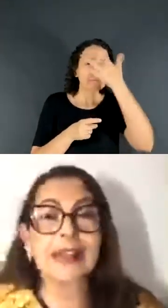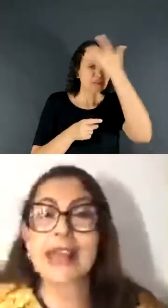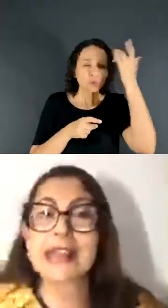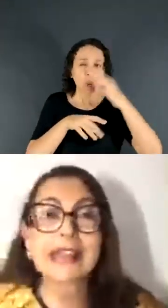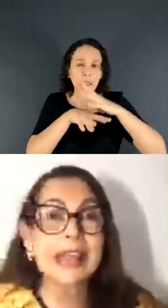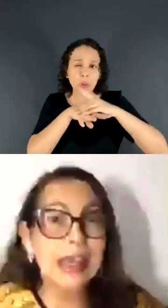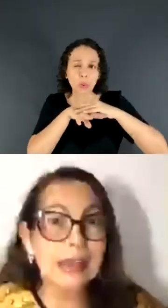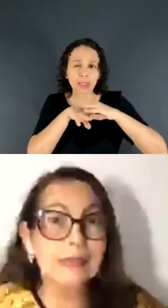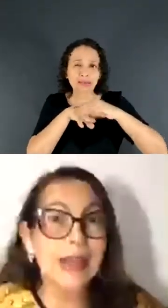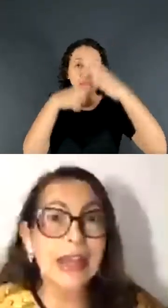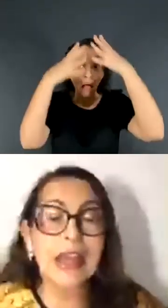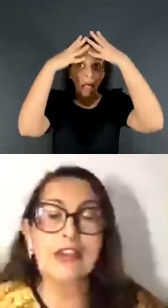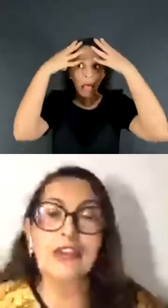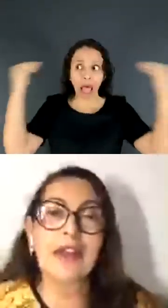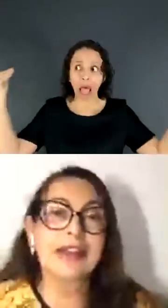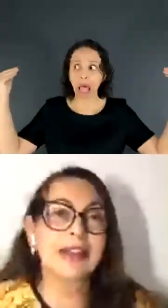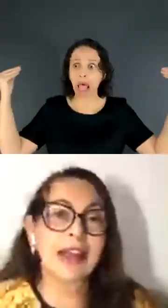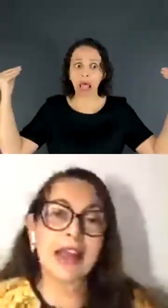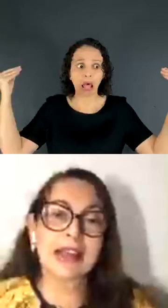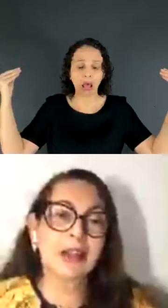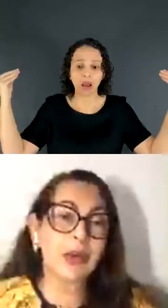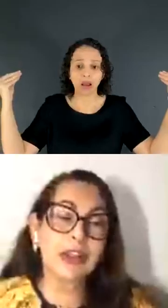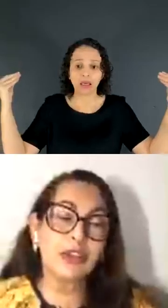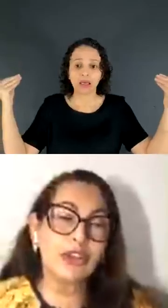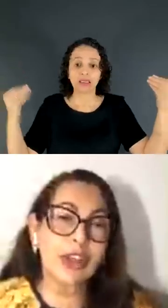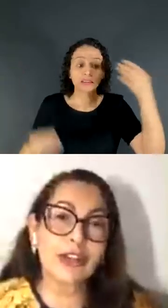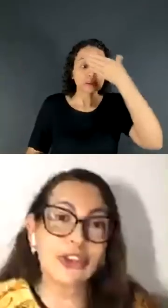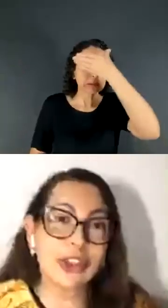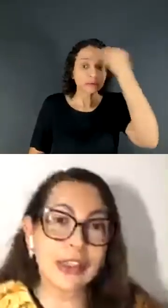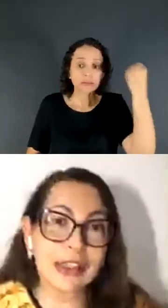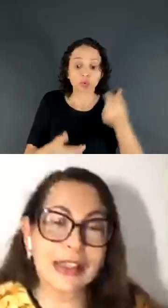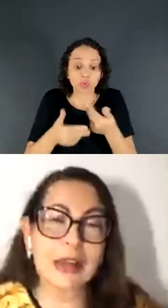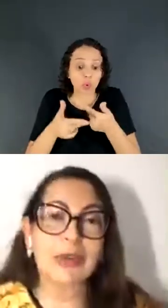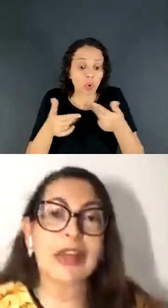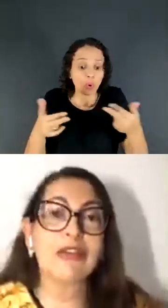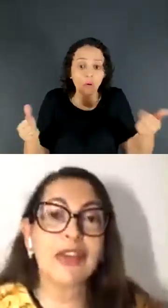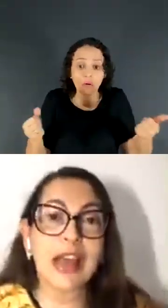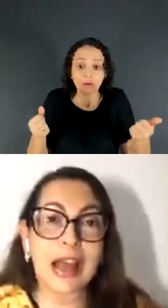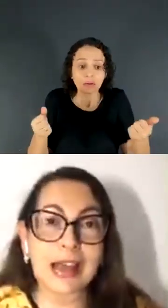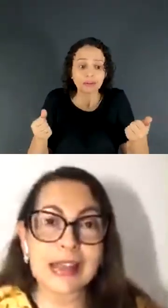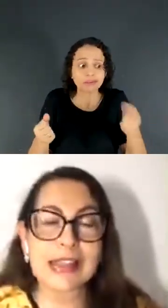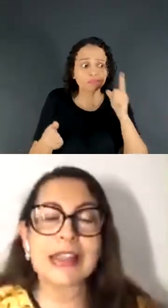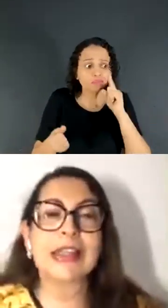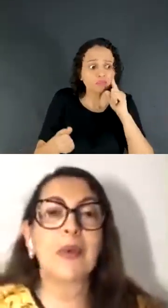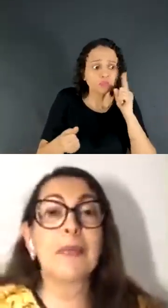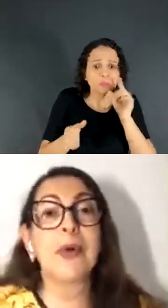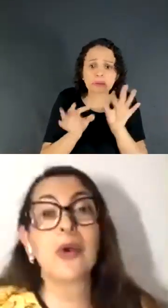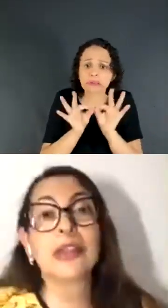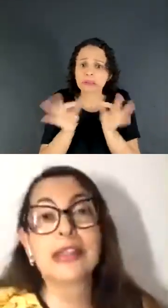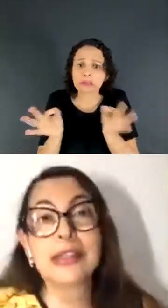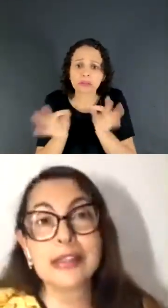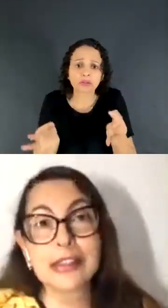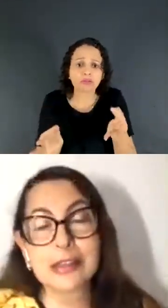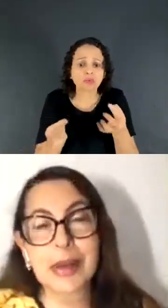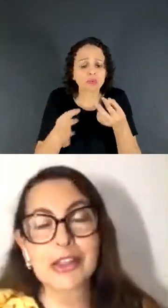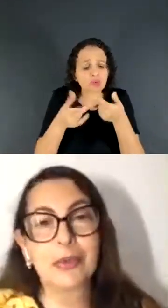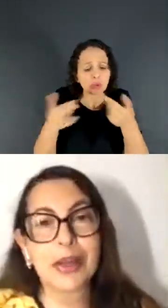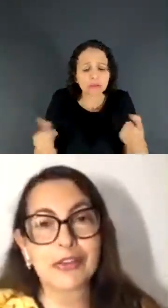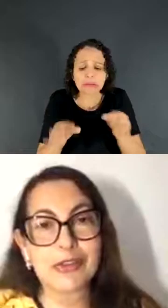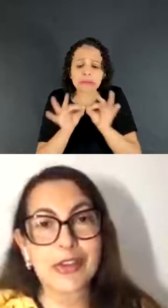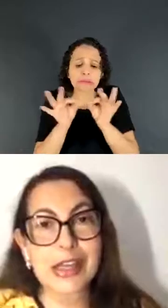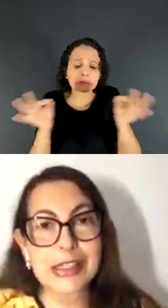passa a esquecer, né, de fazer as coisas do dia a dia, que são triviais, que são importantes